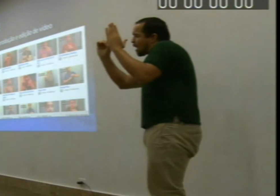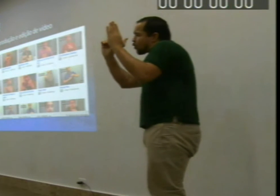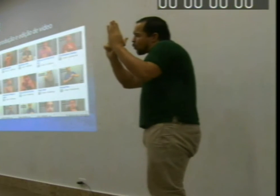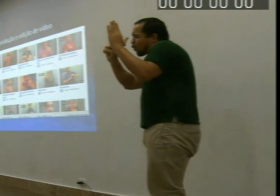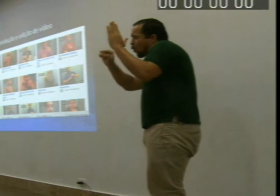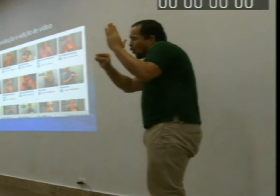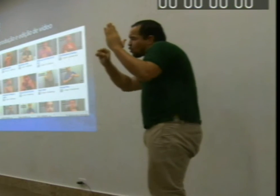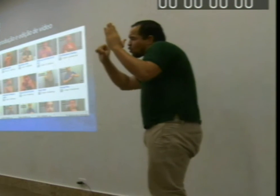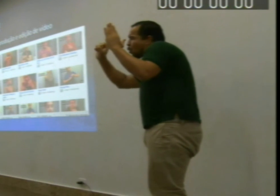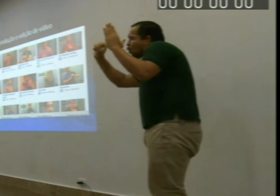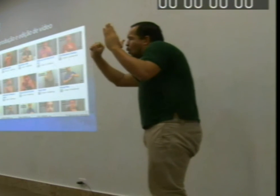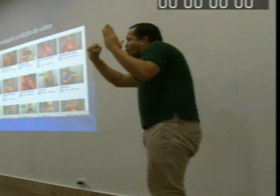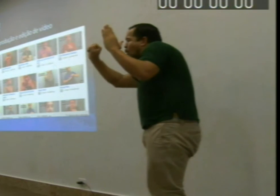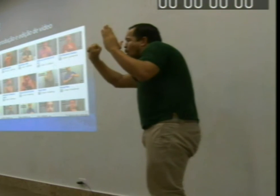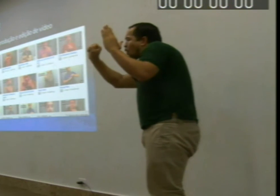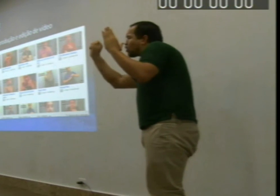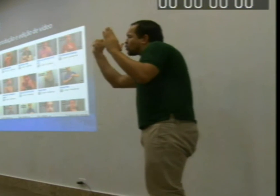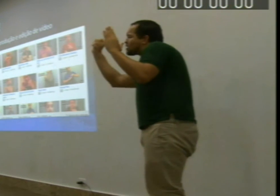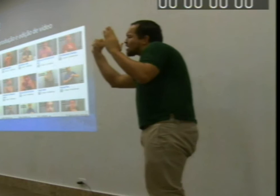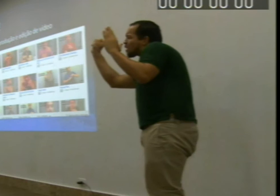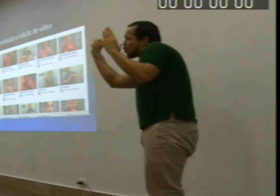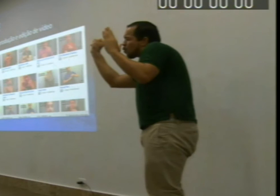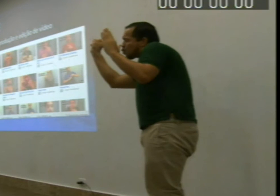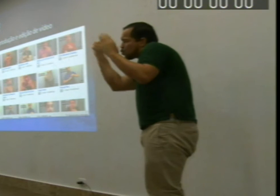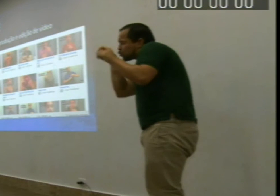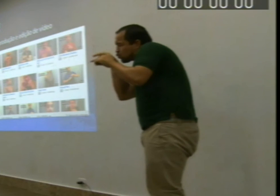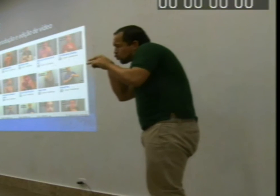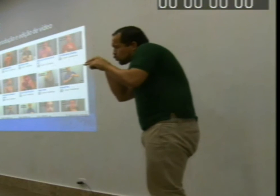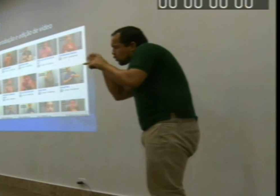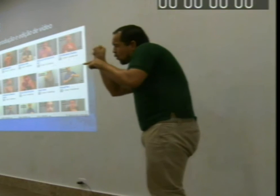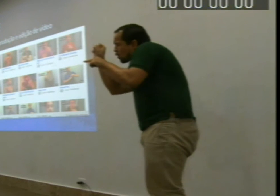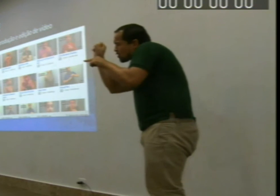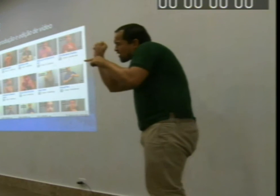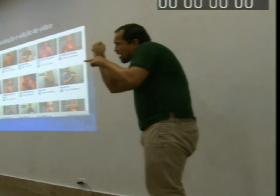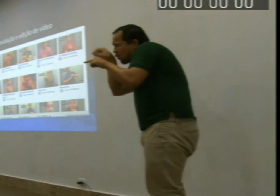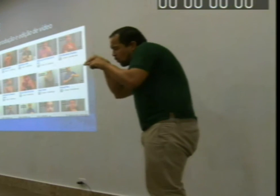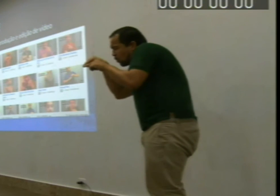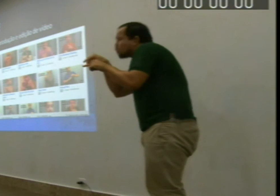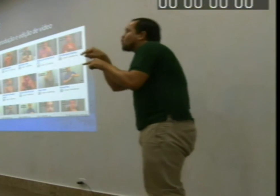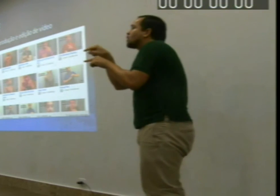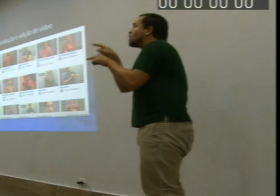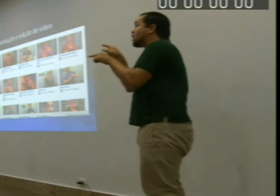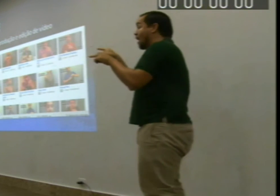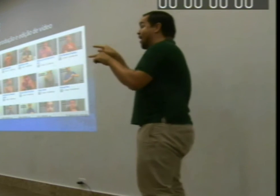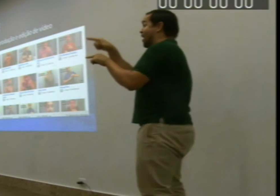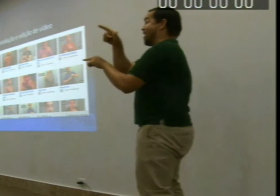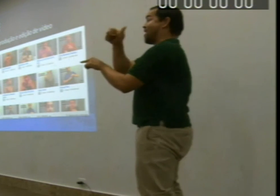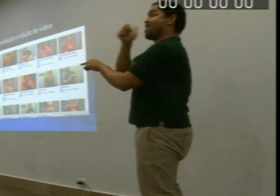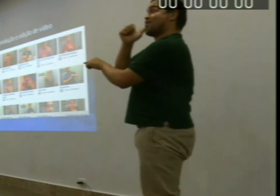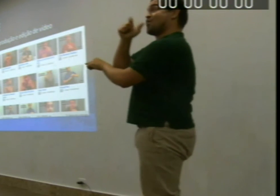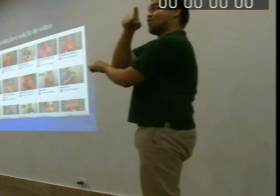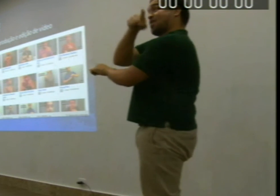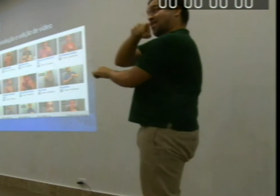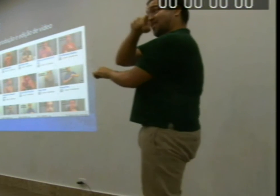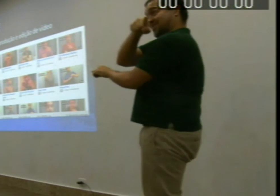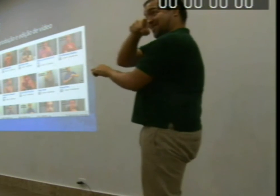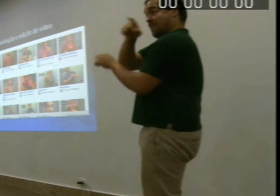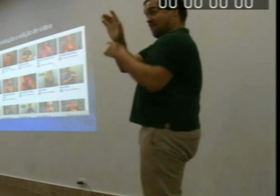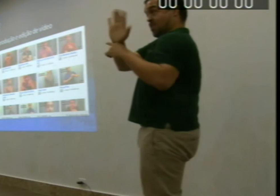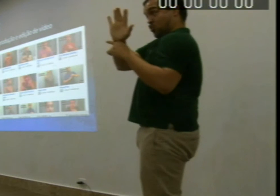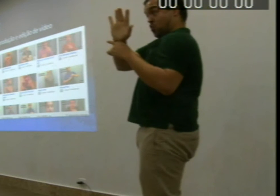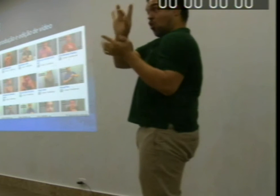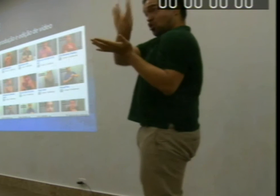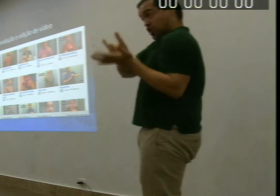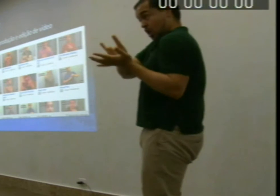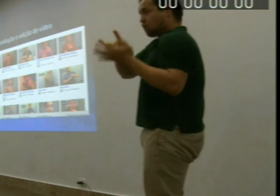vídeo no na análise do vídeo no 10 com 8 segundos a a